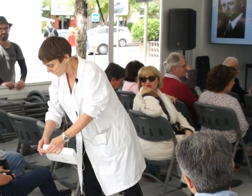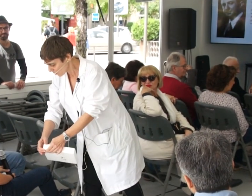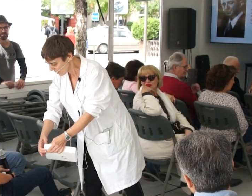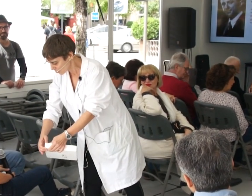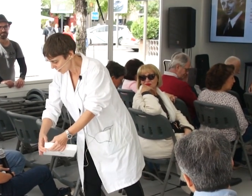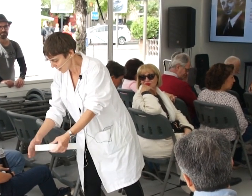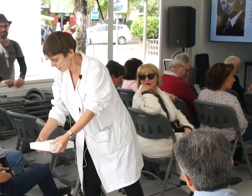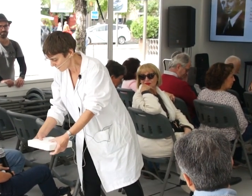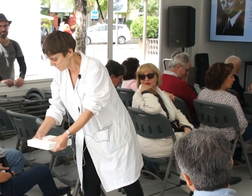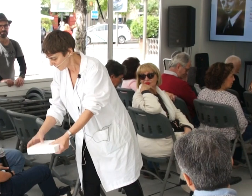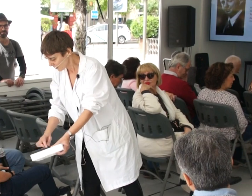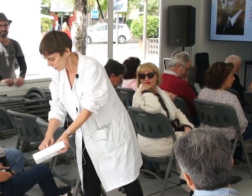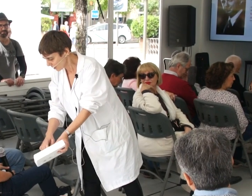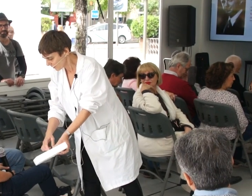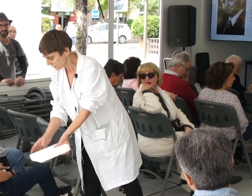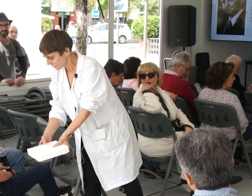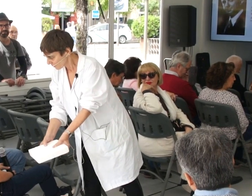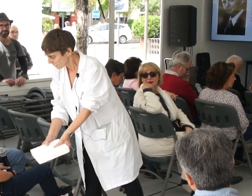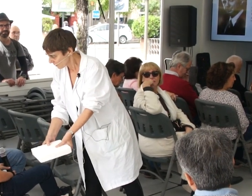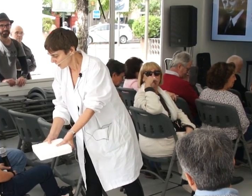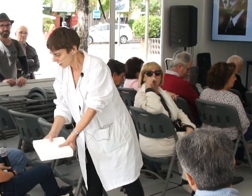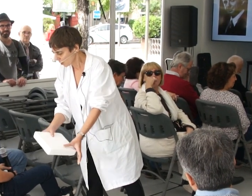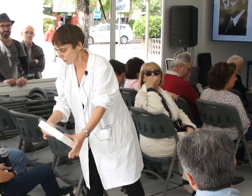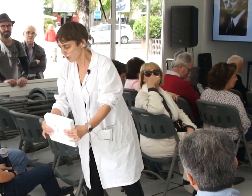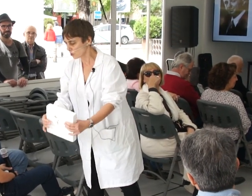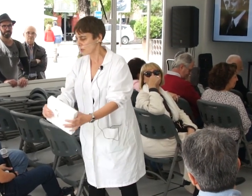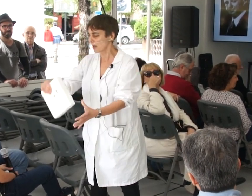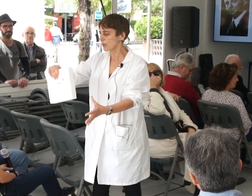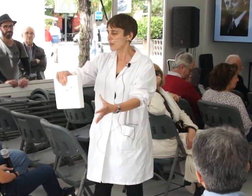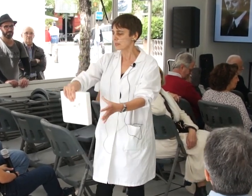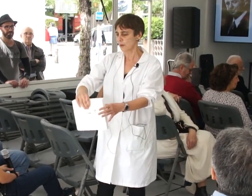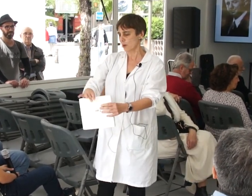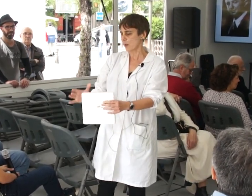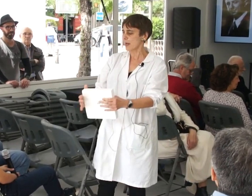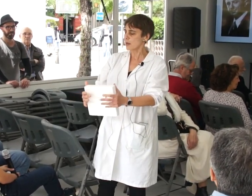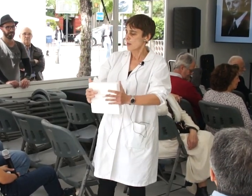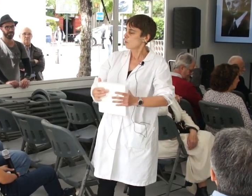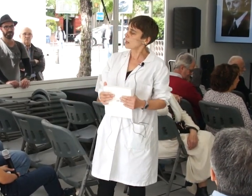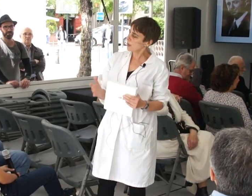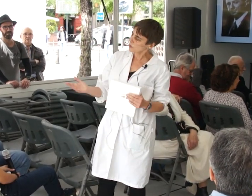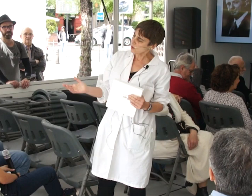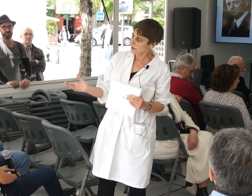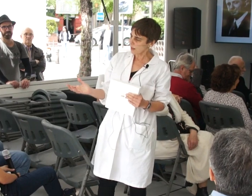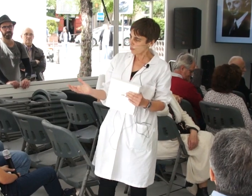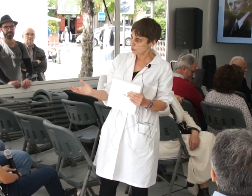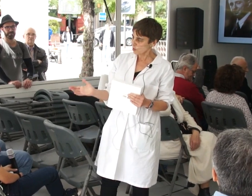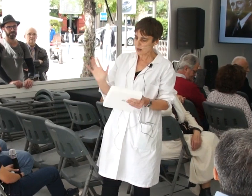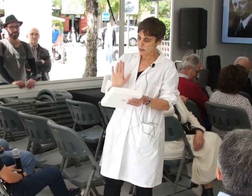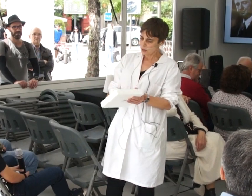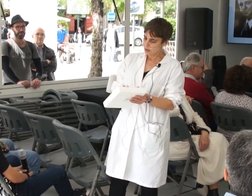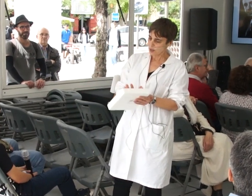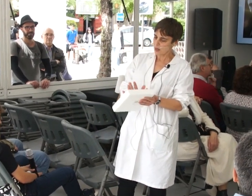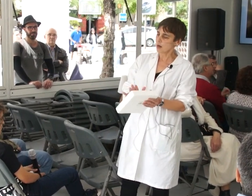ves? Como la mayoría es aire, fíjate, ¿vale? Entonces, por eso rápidamente es esto, pero lo demás es una reacción entre la